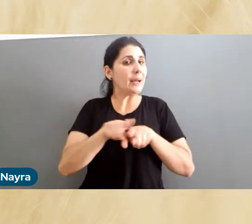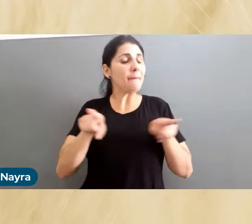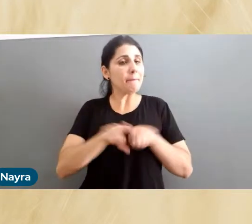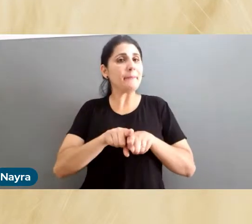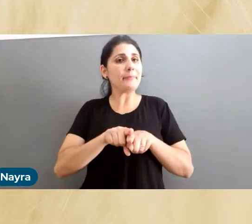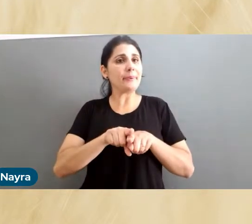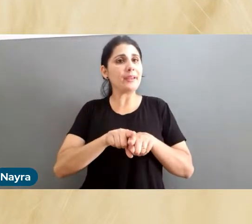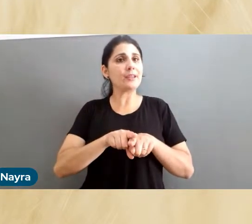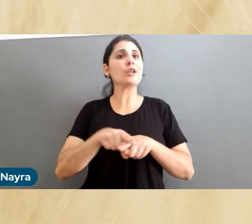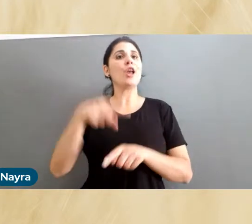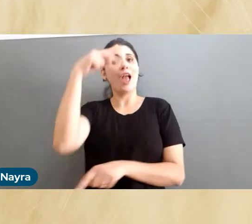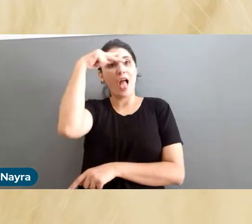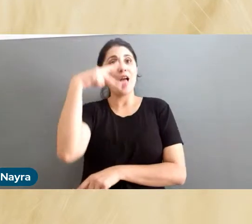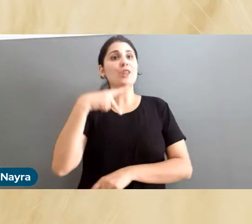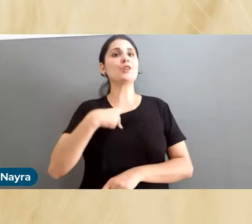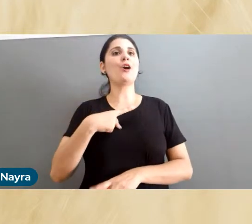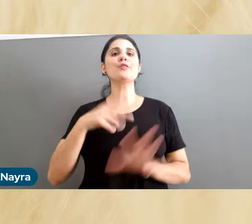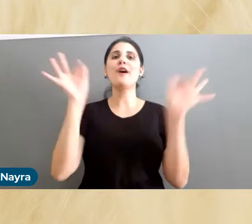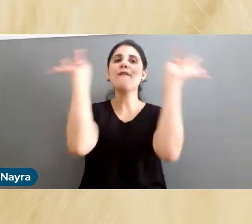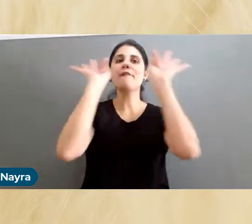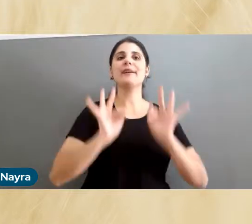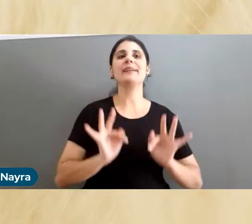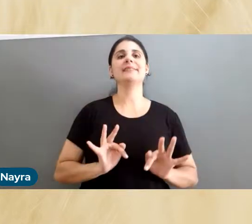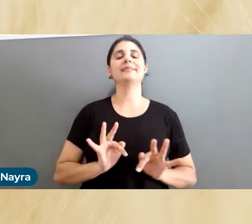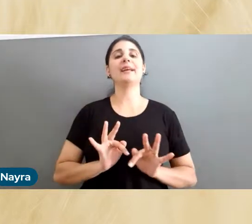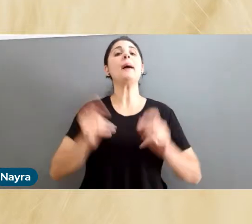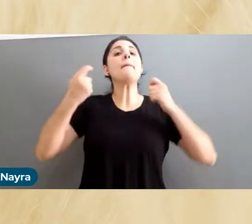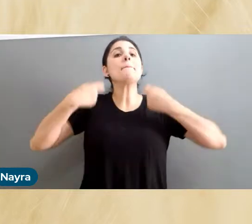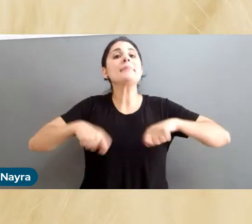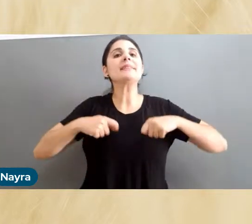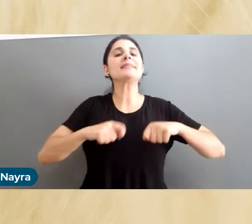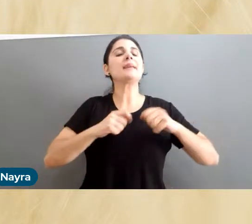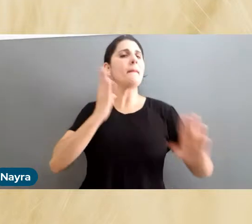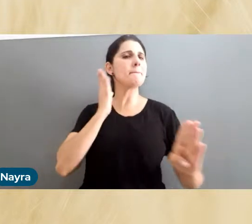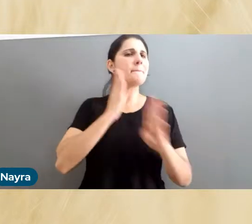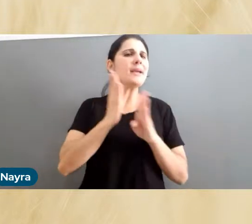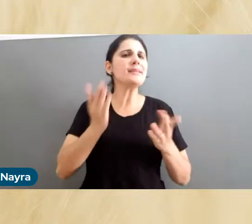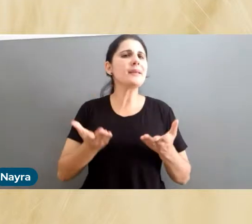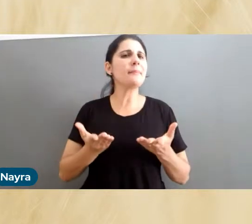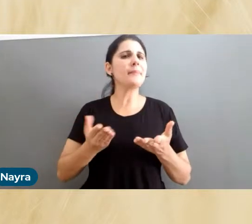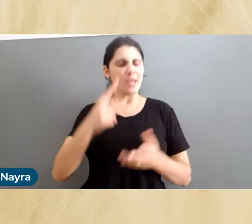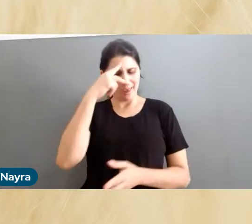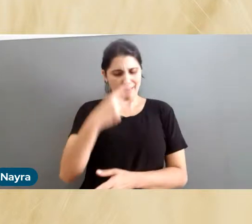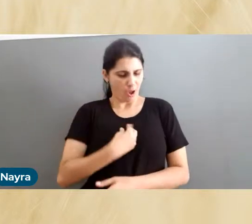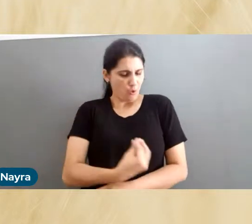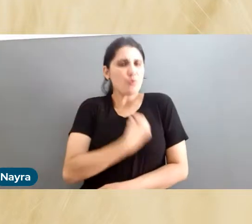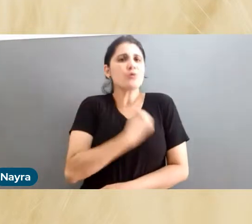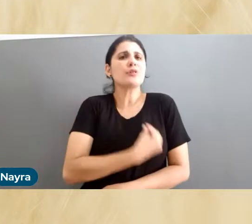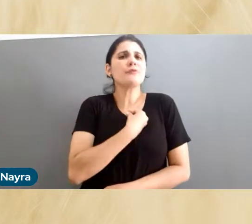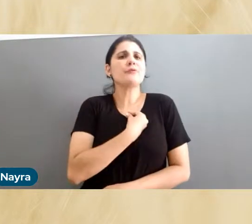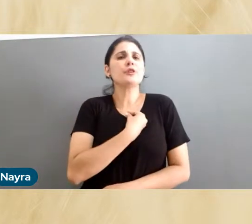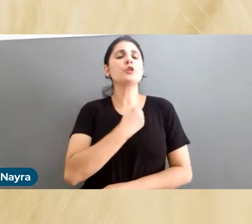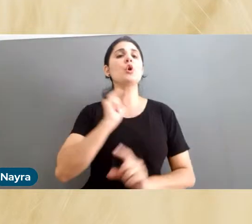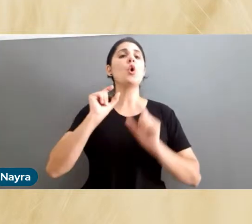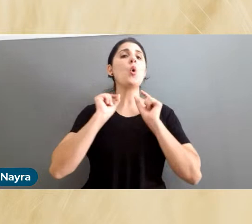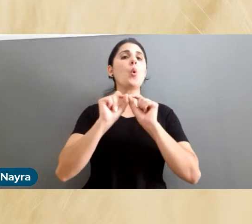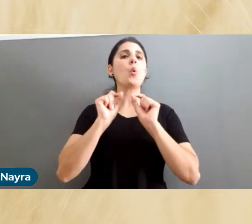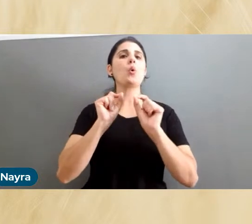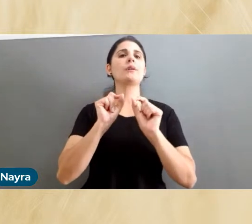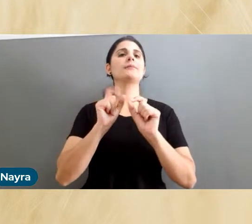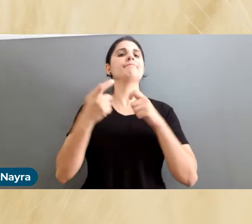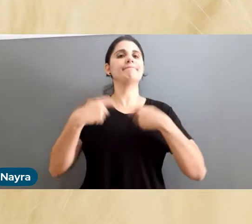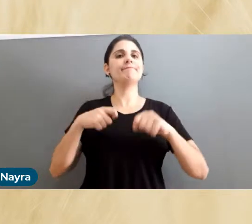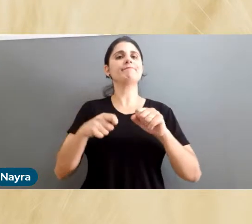a nossa felicidade depende de identificarmos na nossa vida aquilo que nós